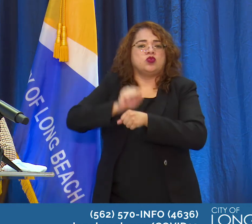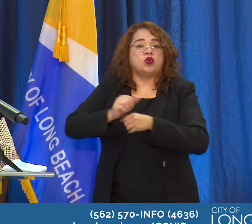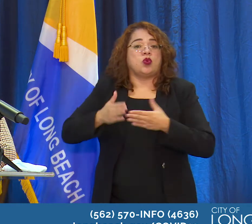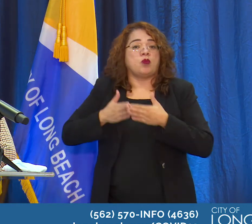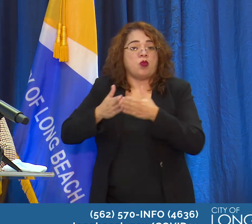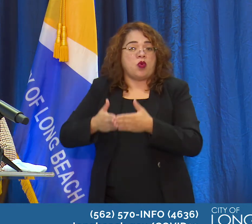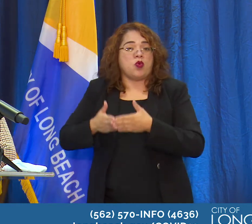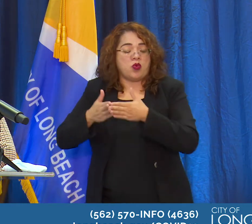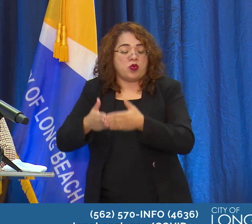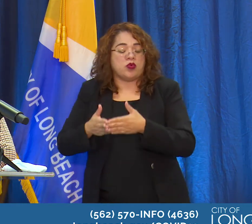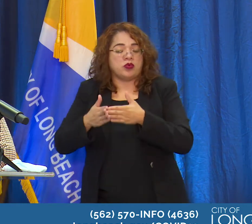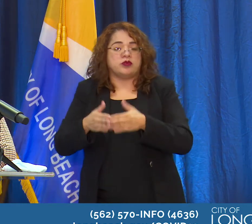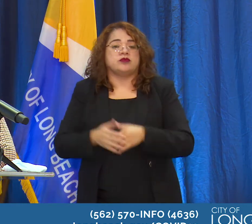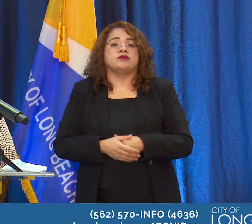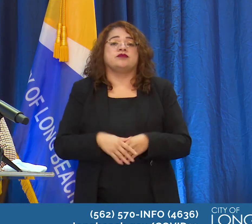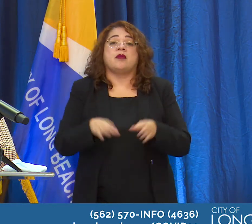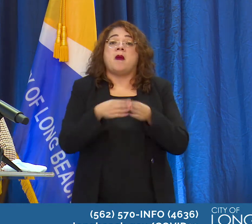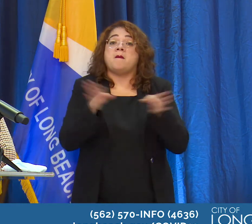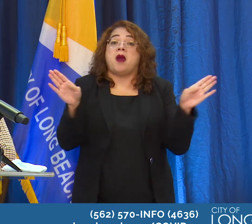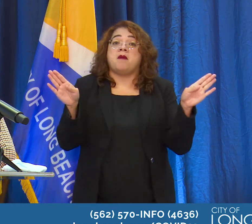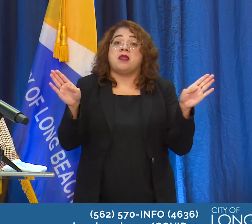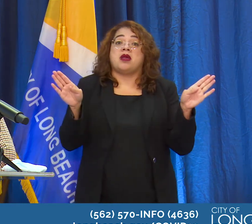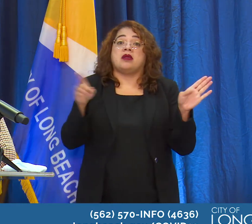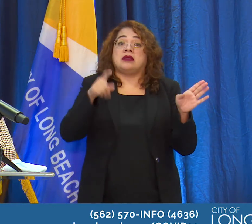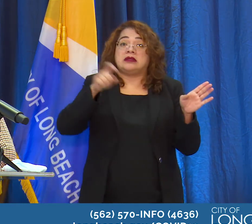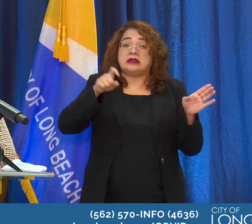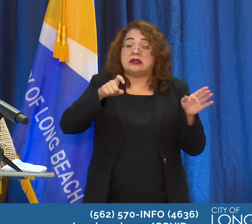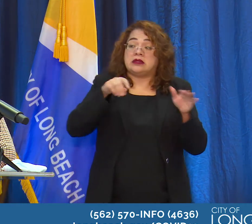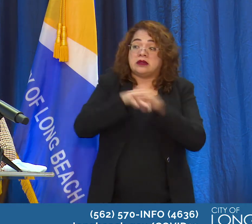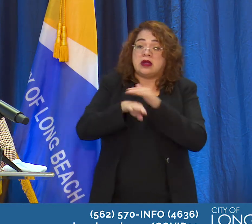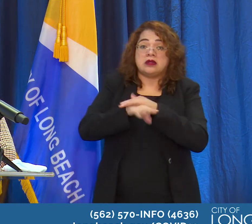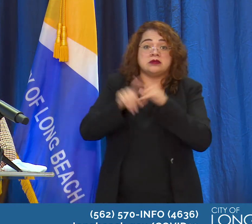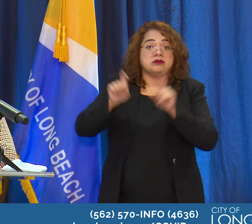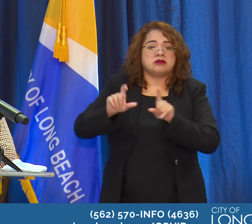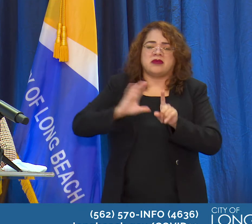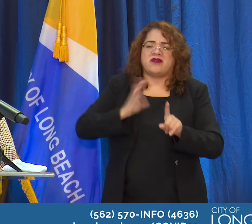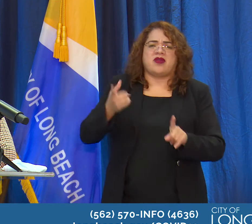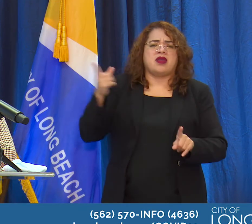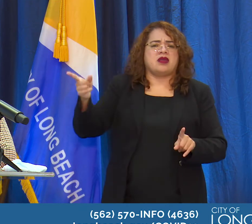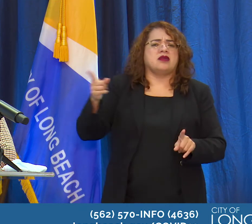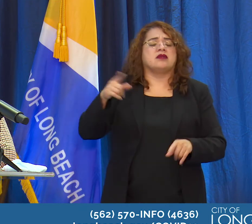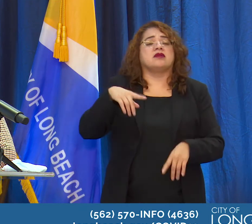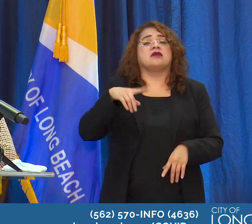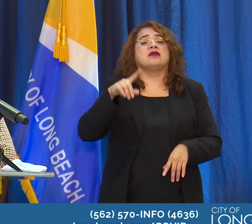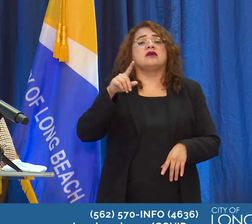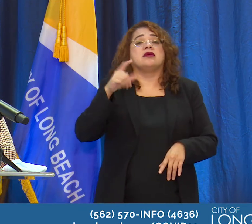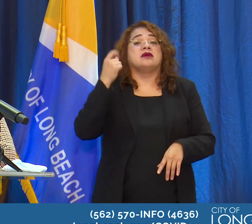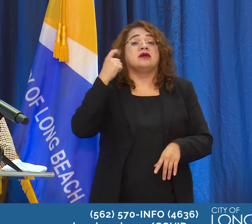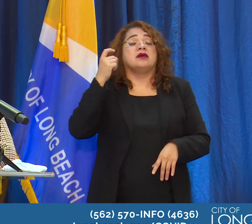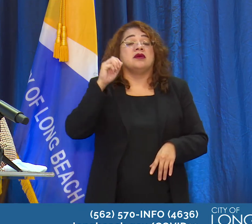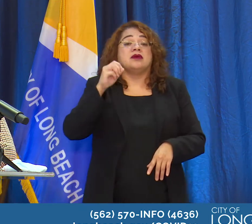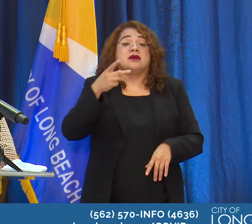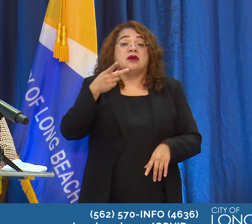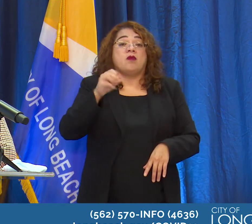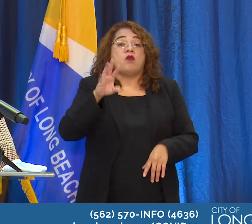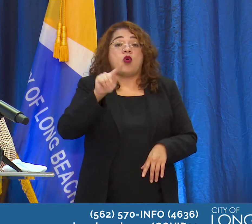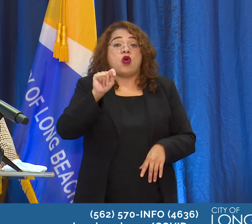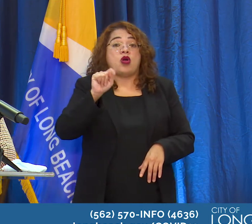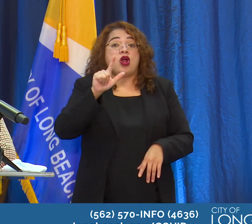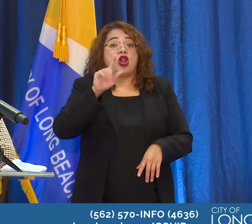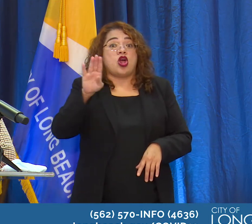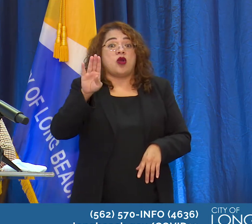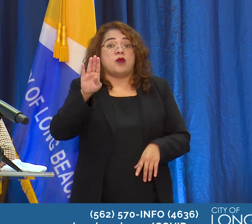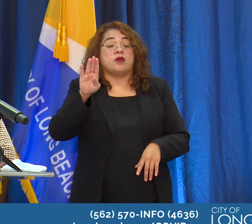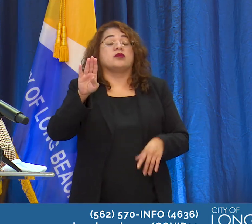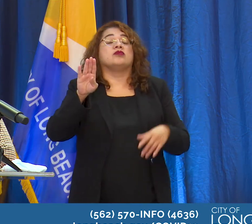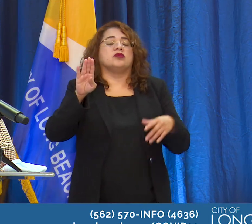puerto y también el público. El puerto de Long Beach es el segundo ocupado